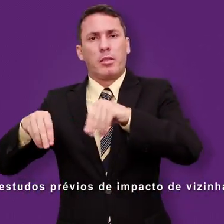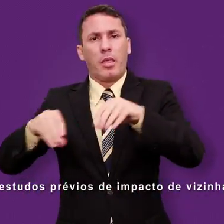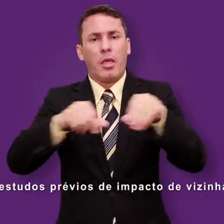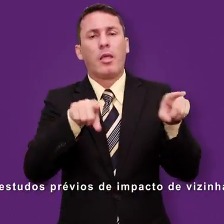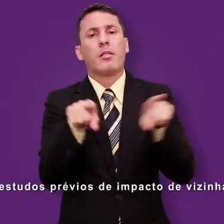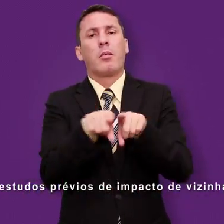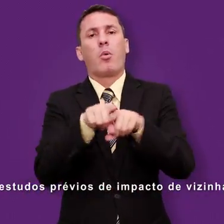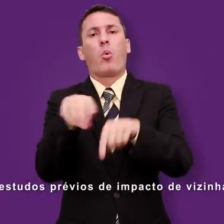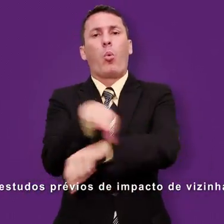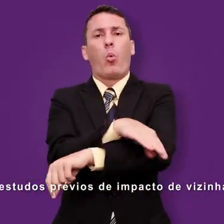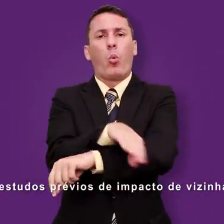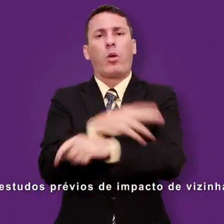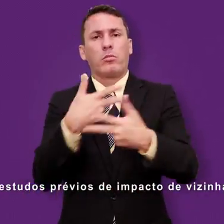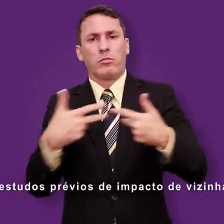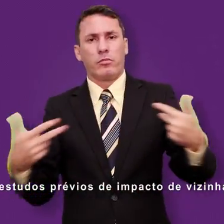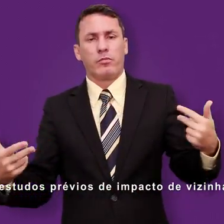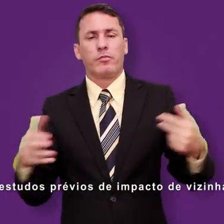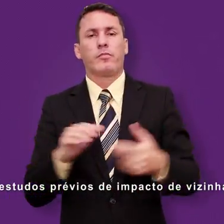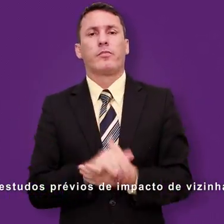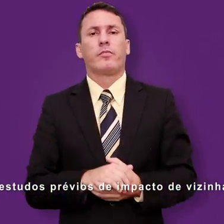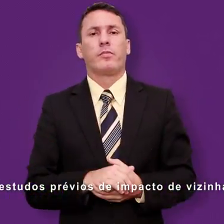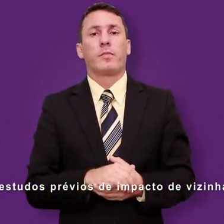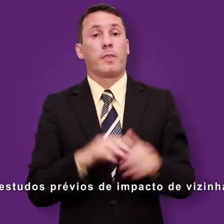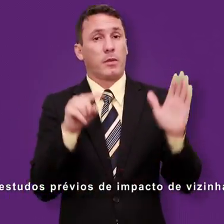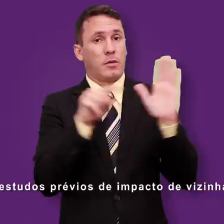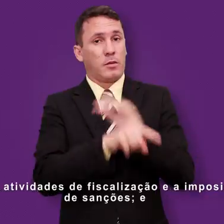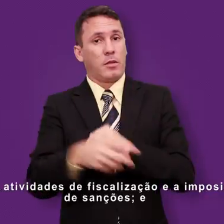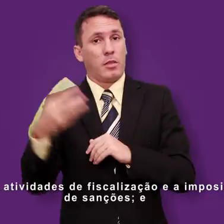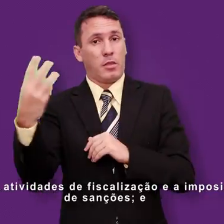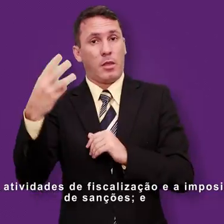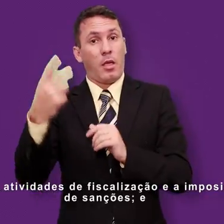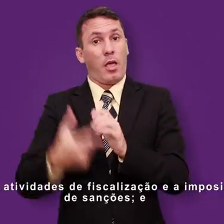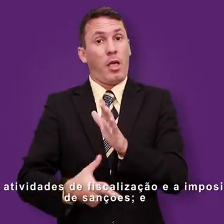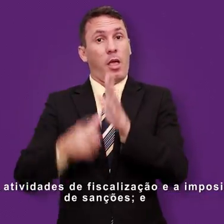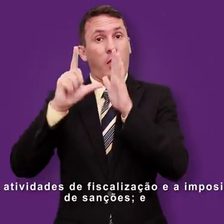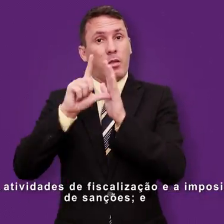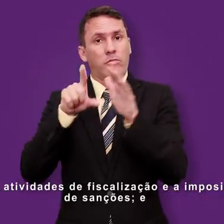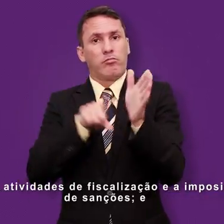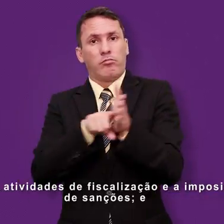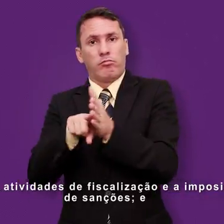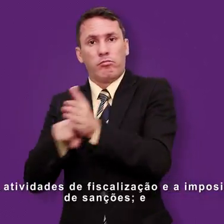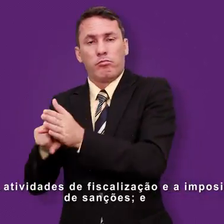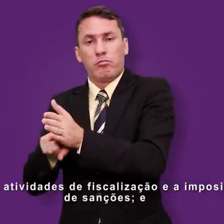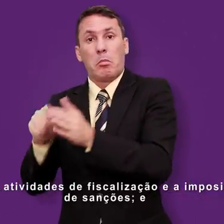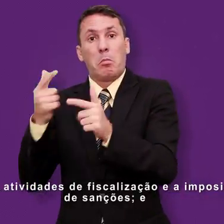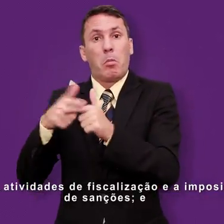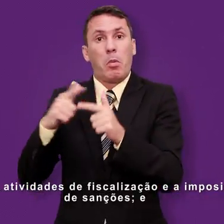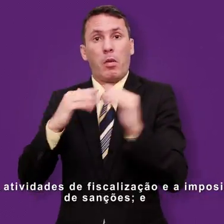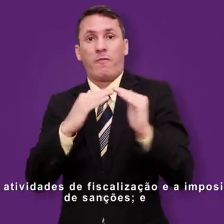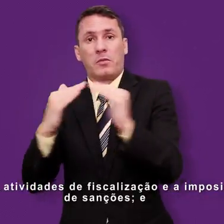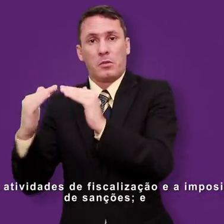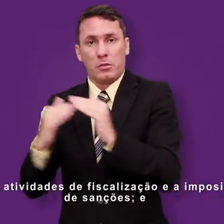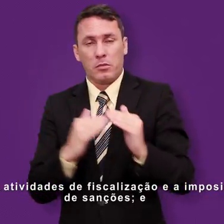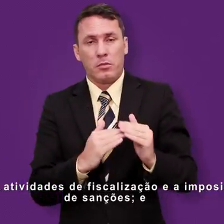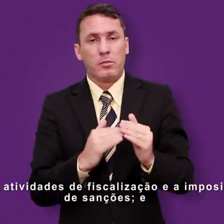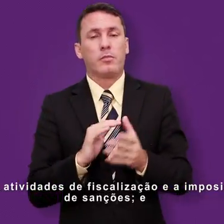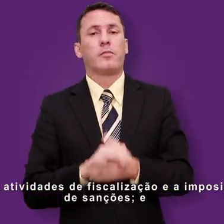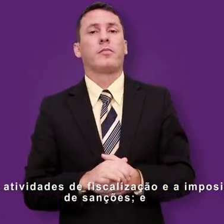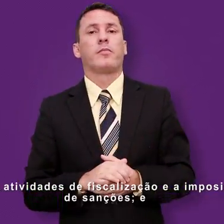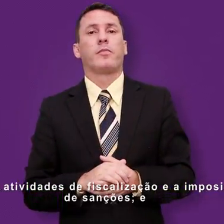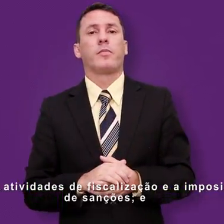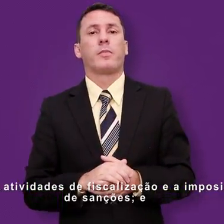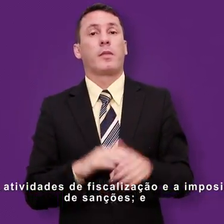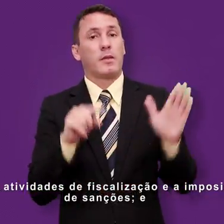Inciso 3. Os estudos prévios de impacto de vizinhança. Inciso 4. As atividades de fiscalização e